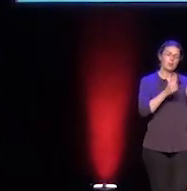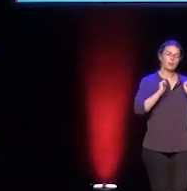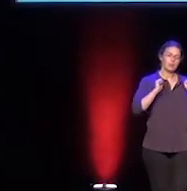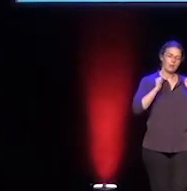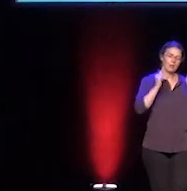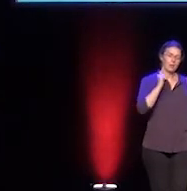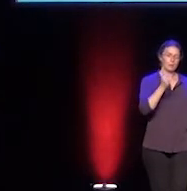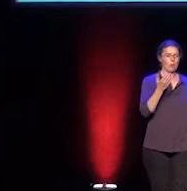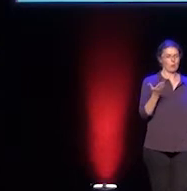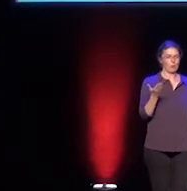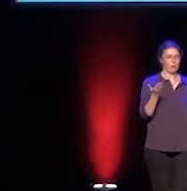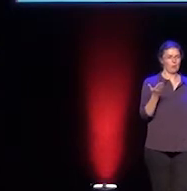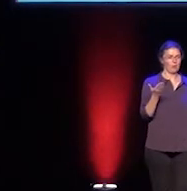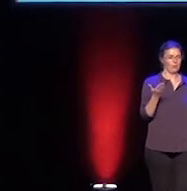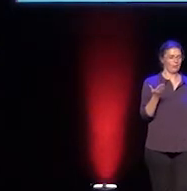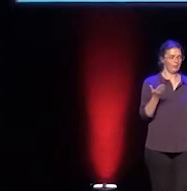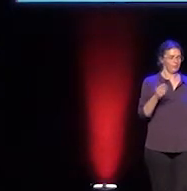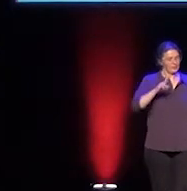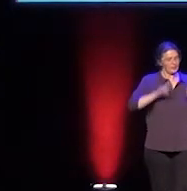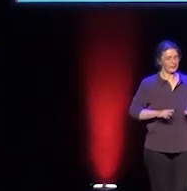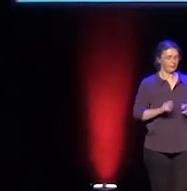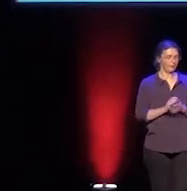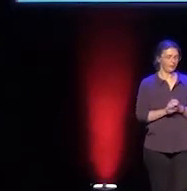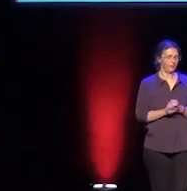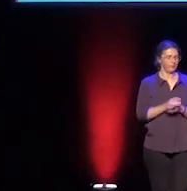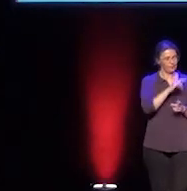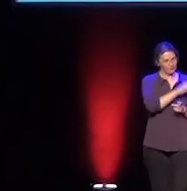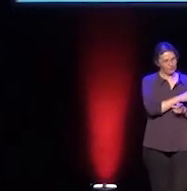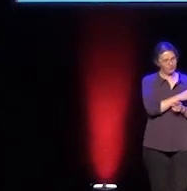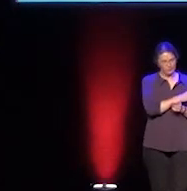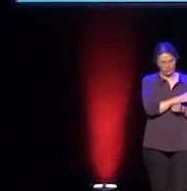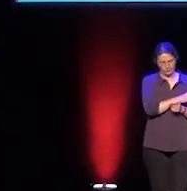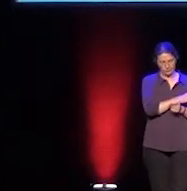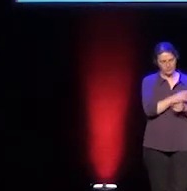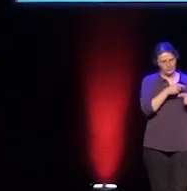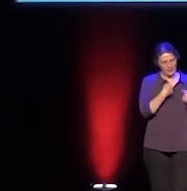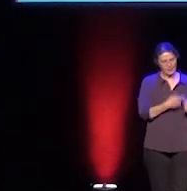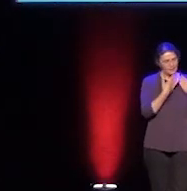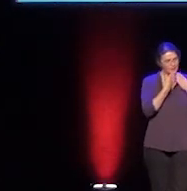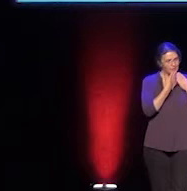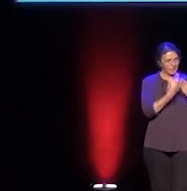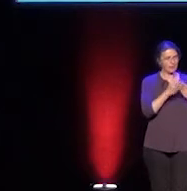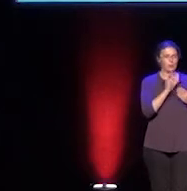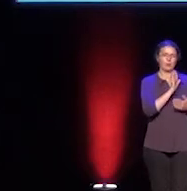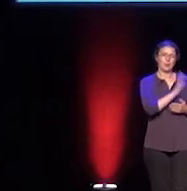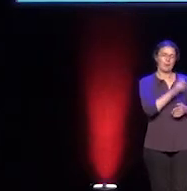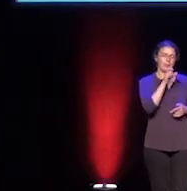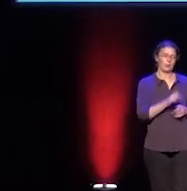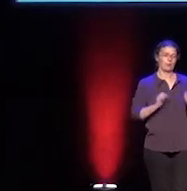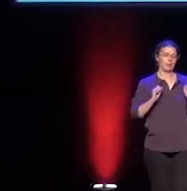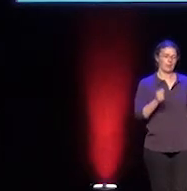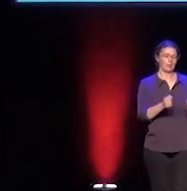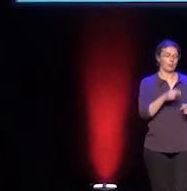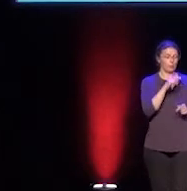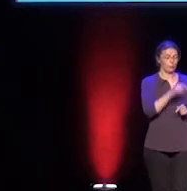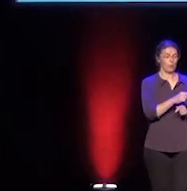Engagement verdienter Mitglieder ehren. Und dir, lieber Eduard, ganz herzlichen Dank für deinen persönlichen Einsatz. Du